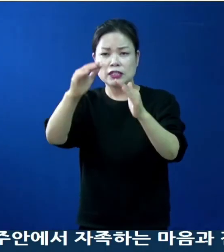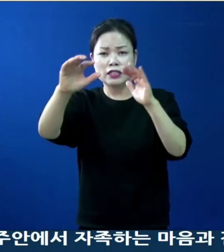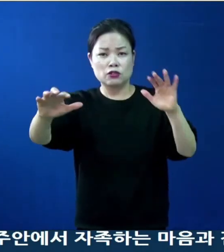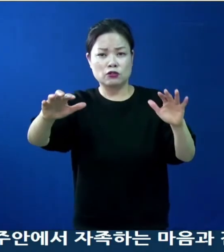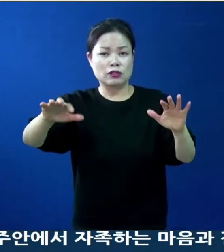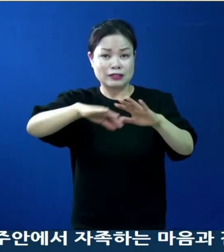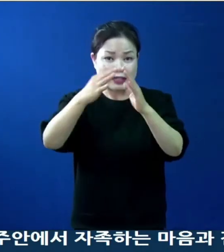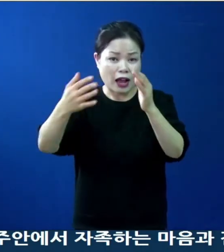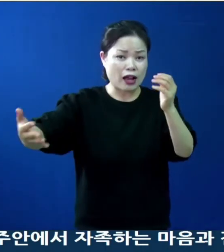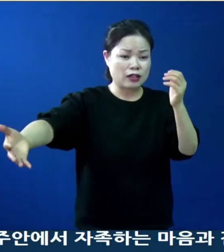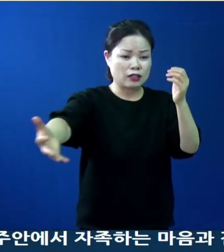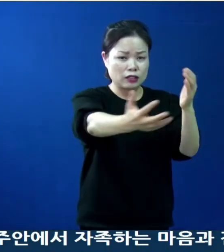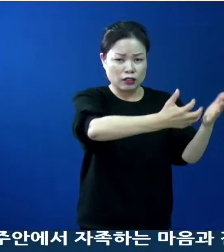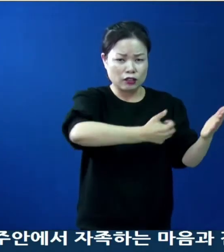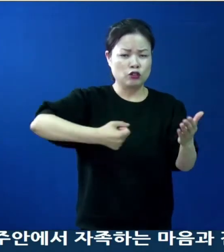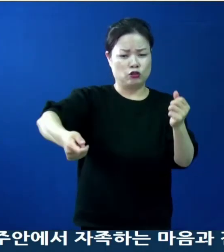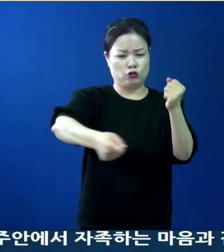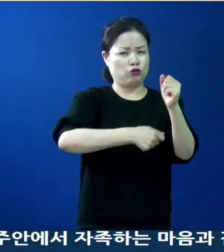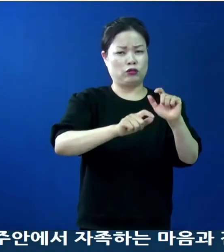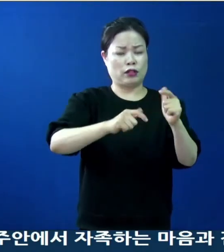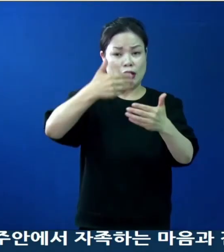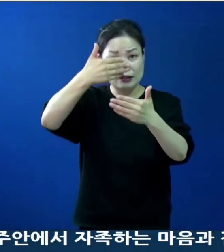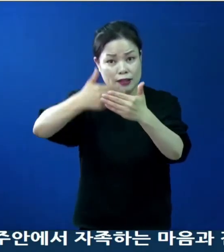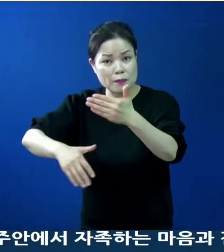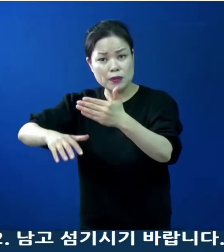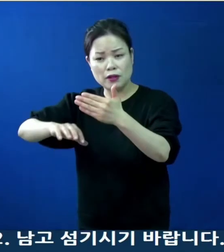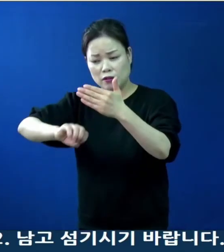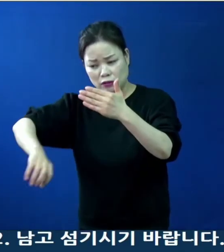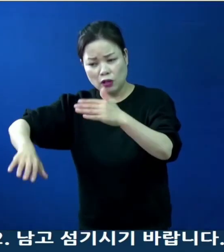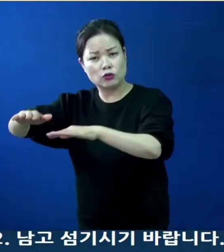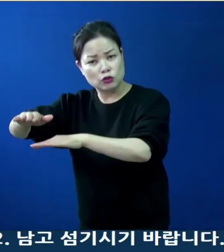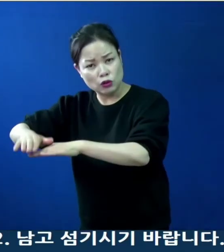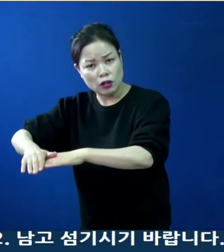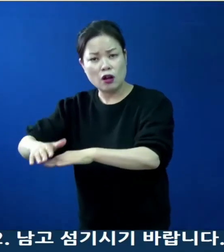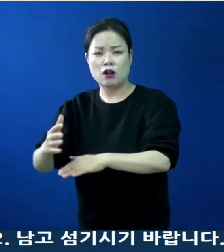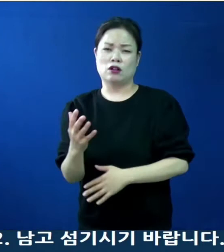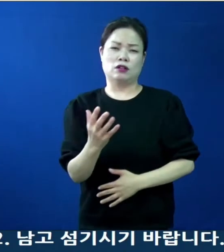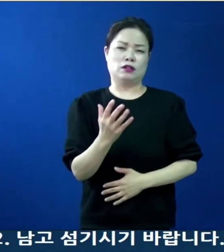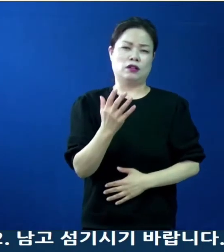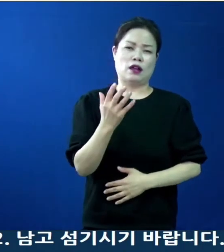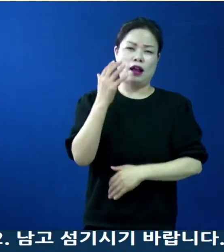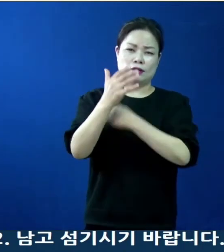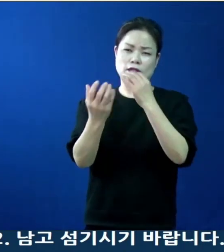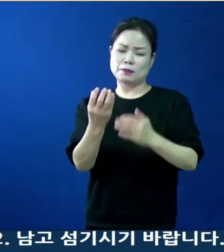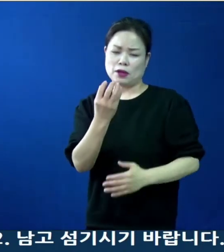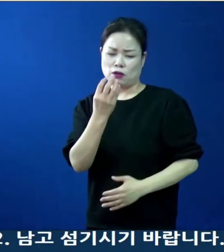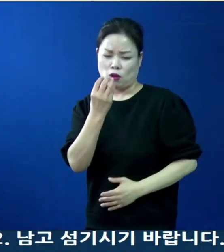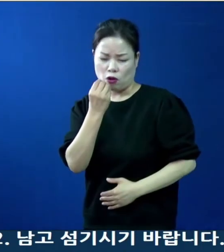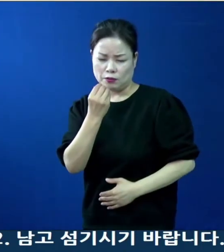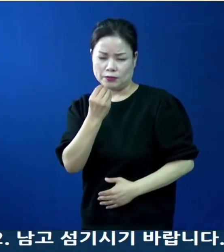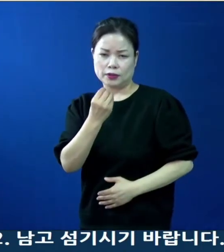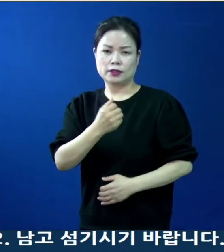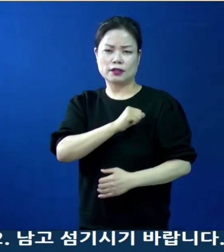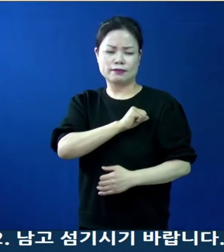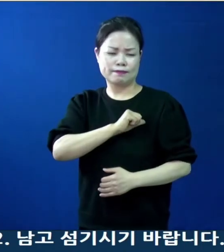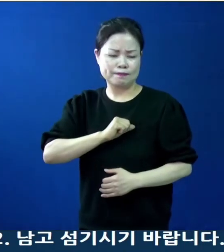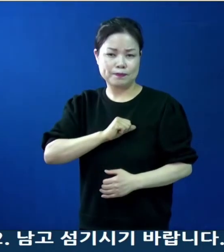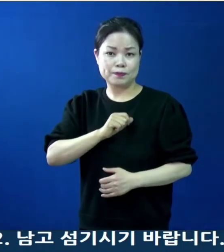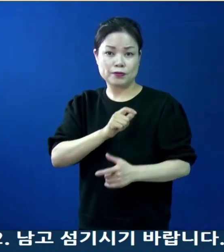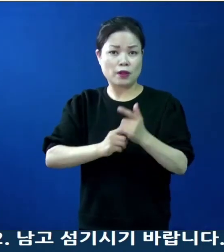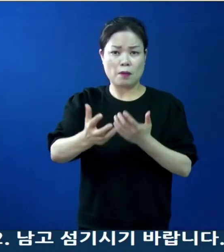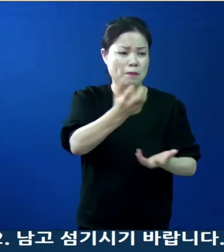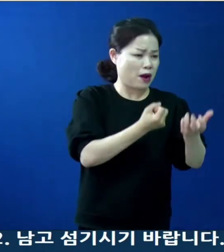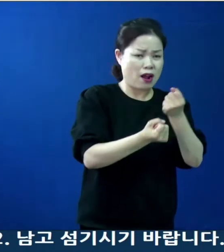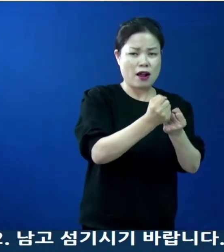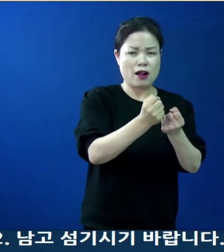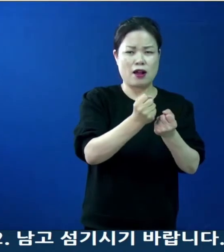추수하지 않고 남겨두는 겁니다. 진짜 하나님 앞에 거룩함, 내 안에 이 탐욕을 절제하는 것은 더 가지려는 것이